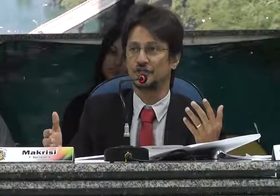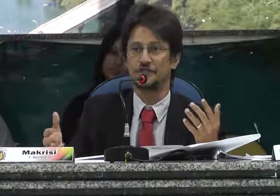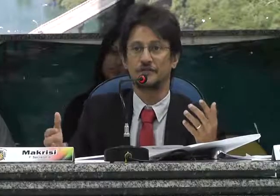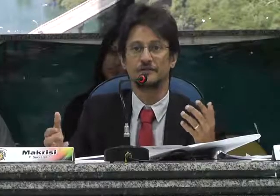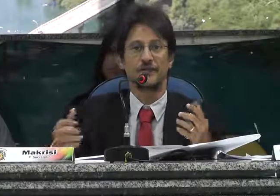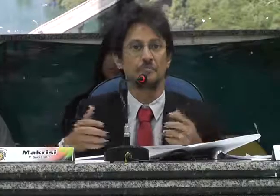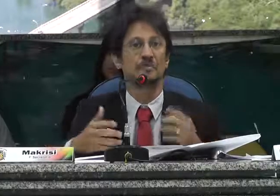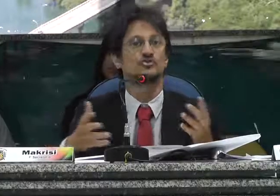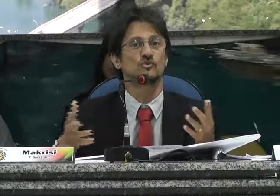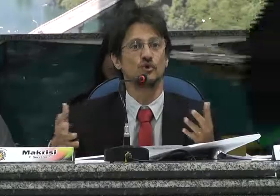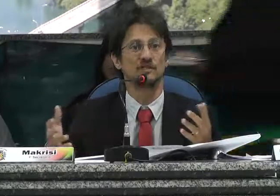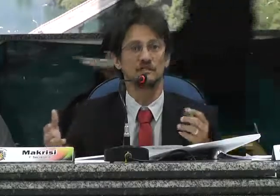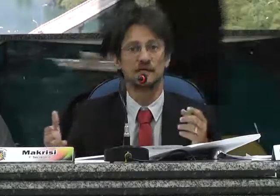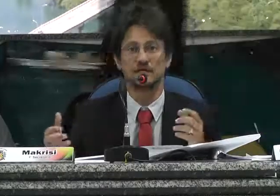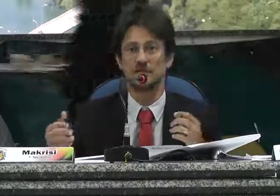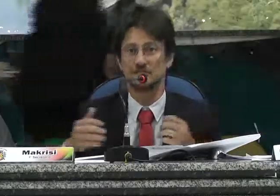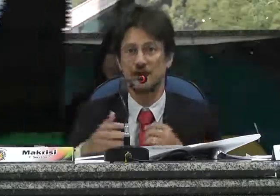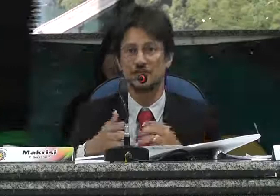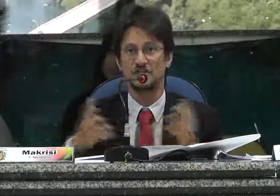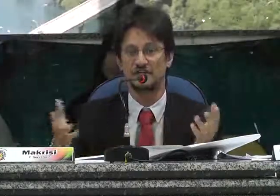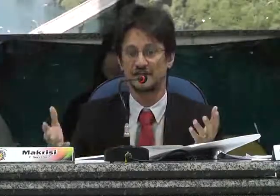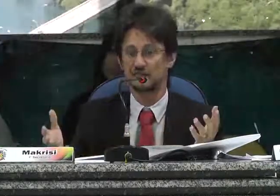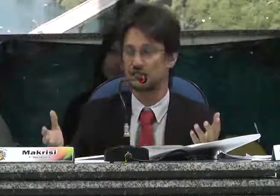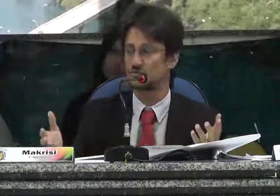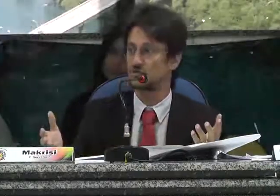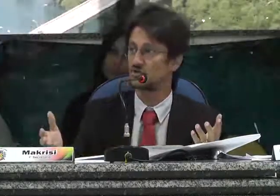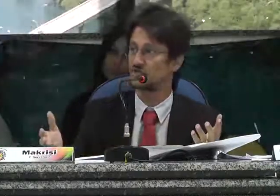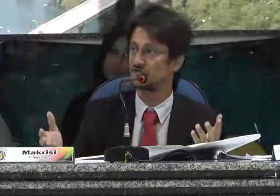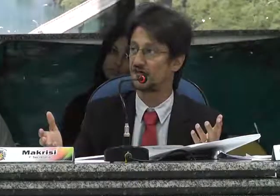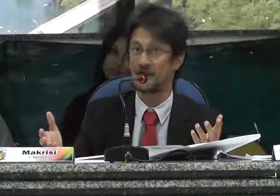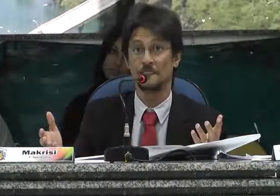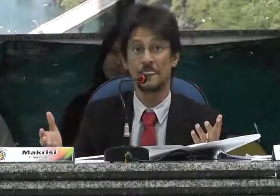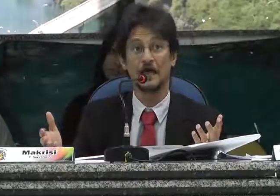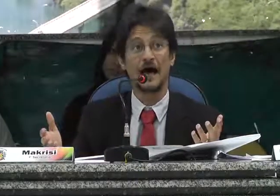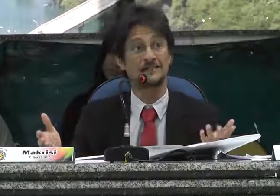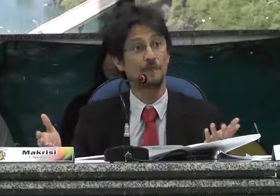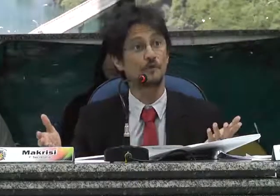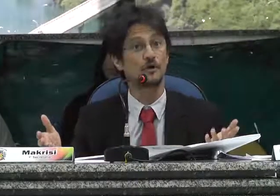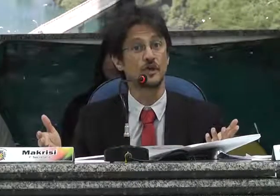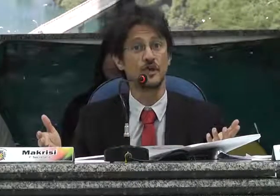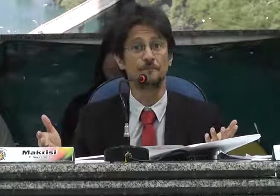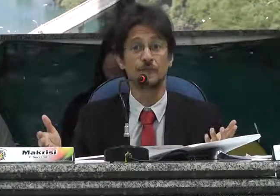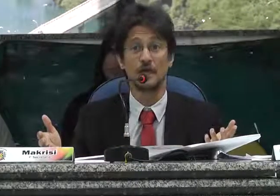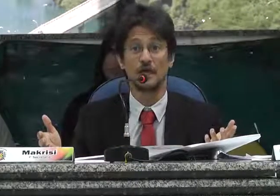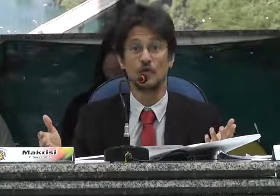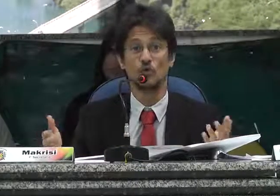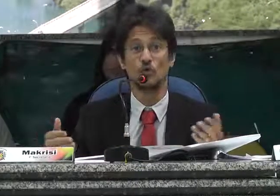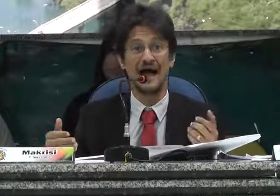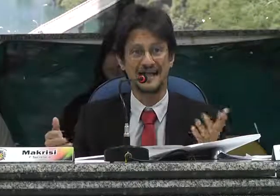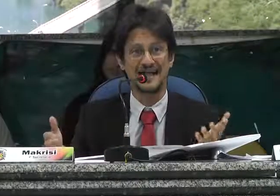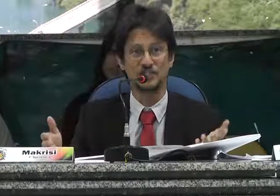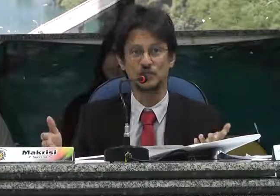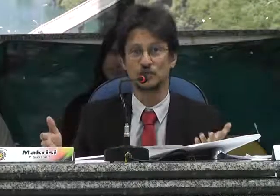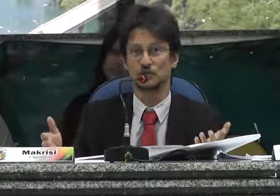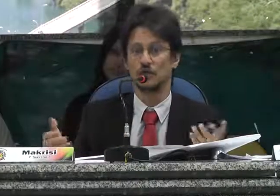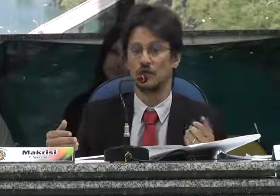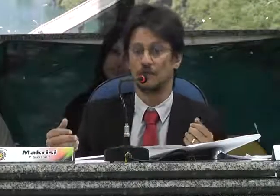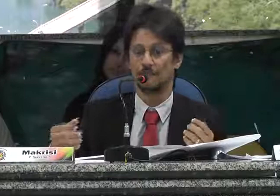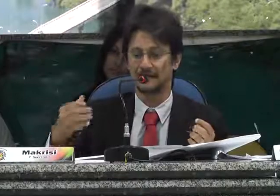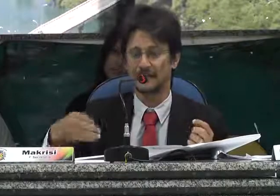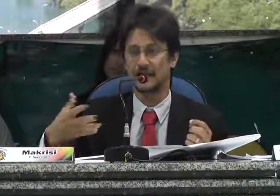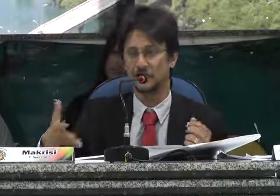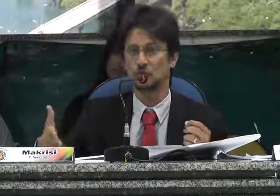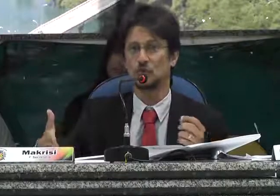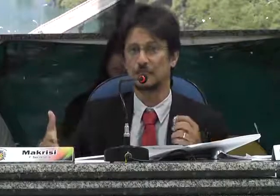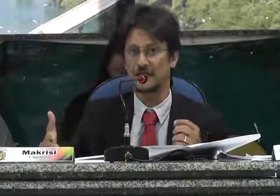a gente tenha pessoas das mais diversas expressões de fé, até porque eu acredito,